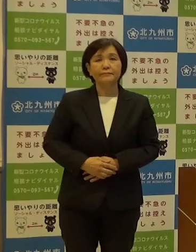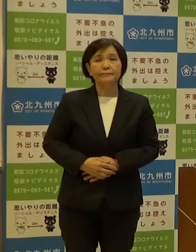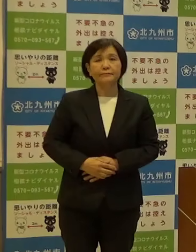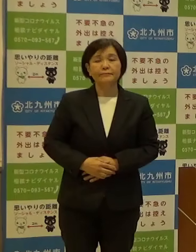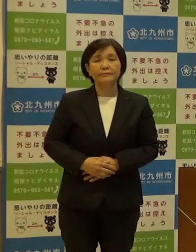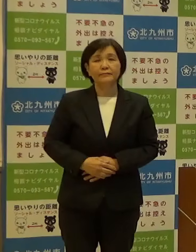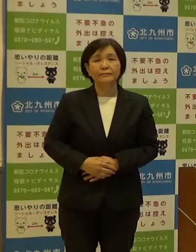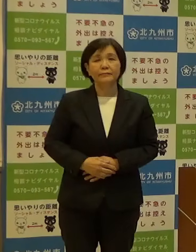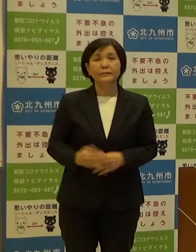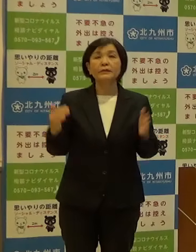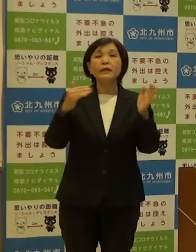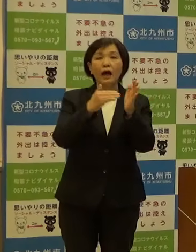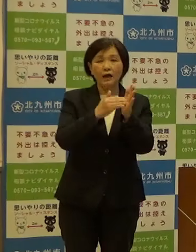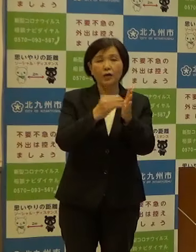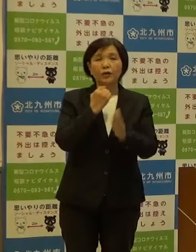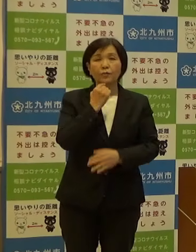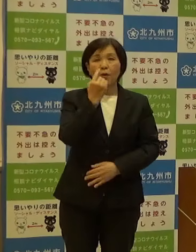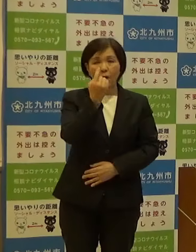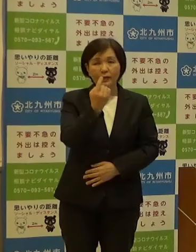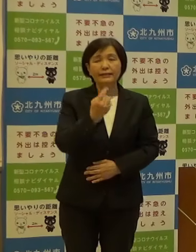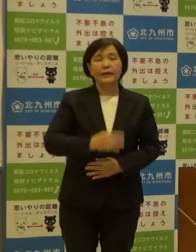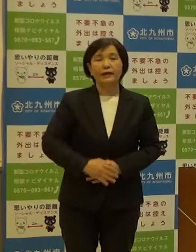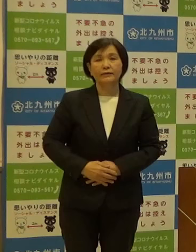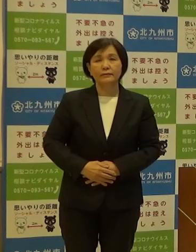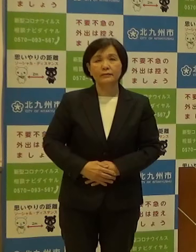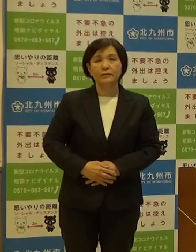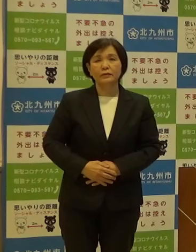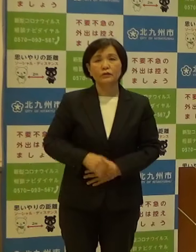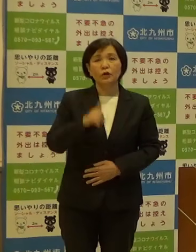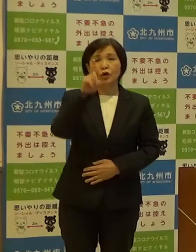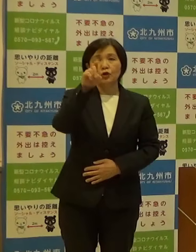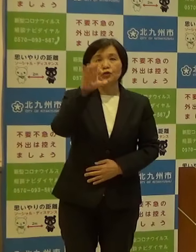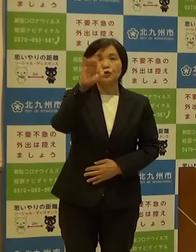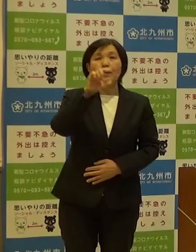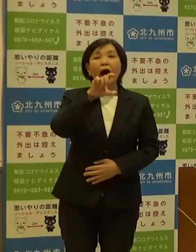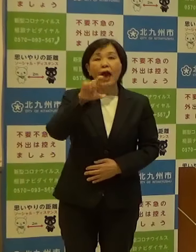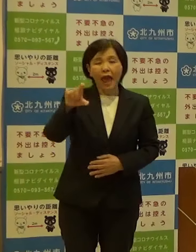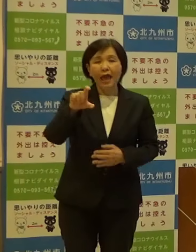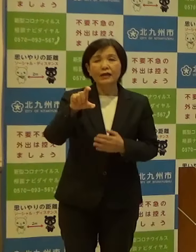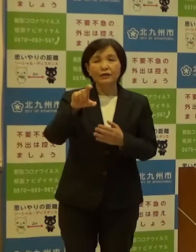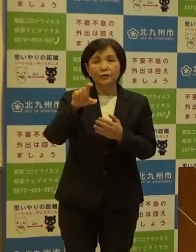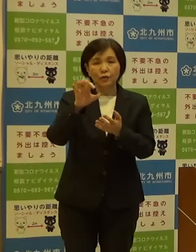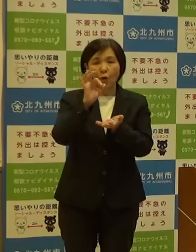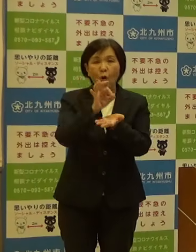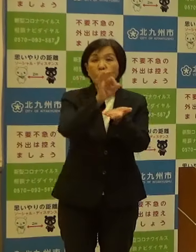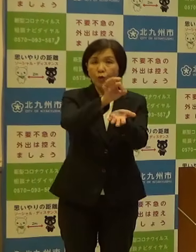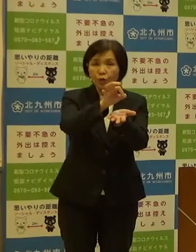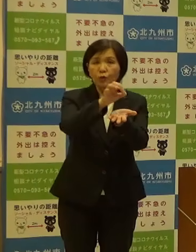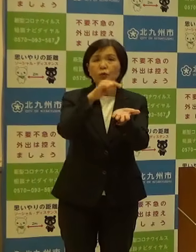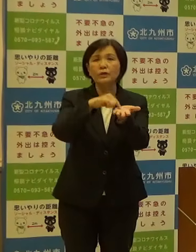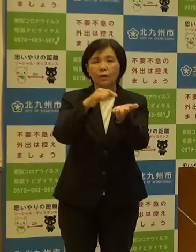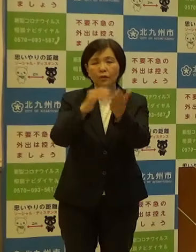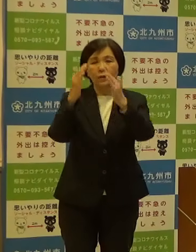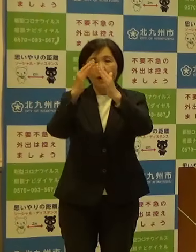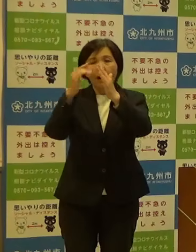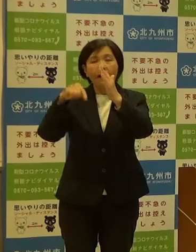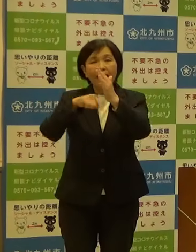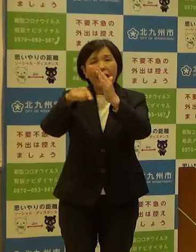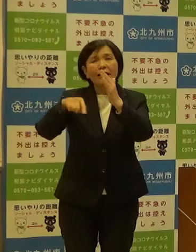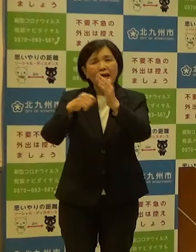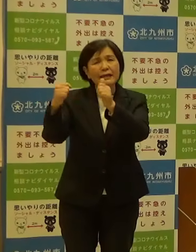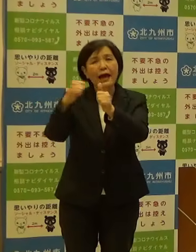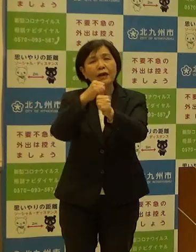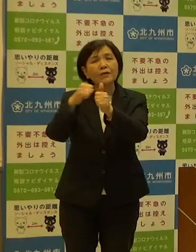最後にもう一点ですね、この10万円の給付にあたりまして、家庭内暴力の